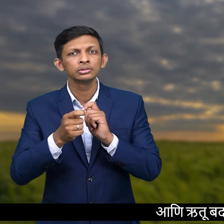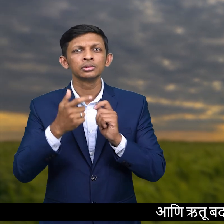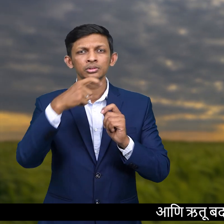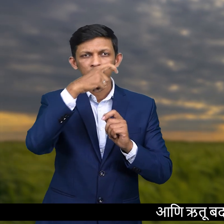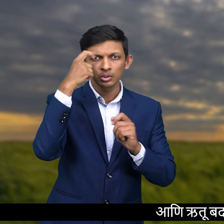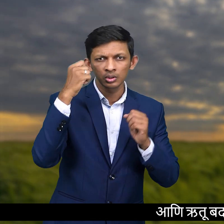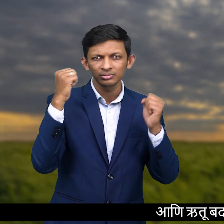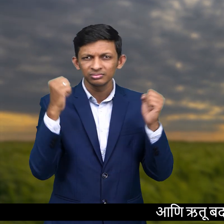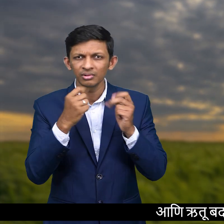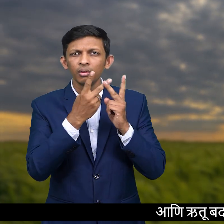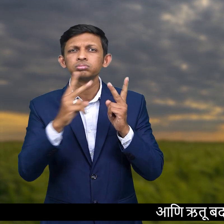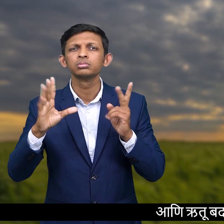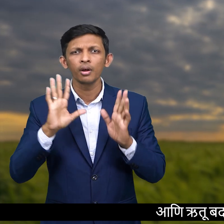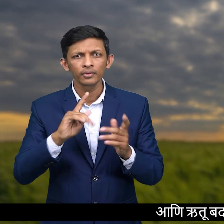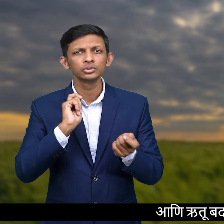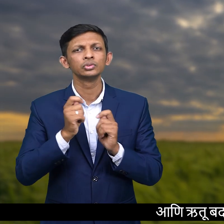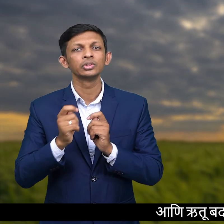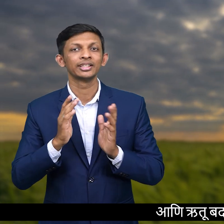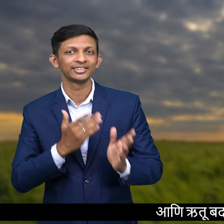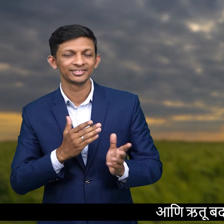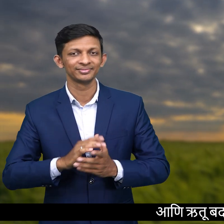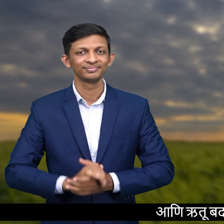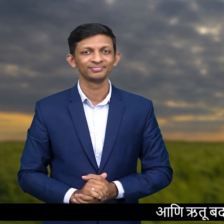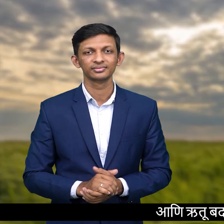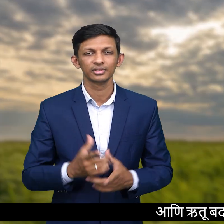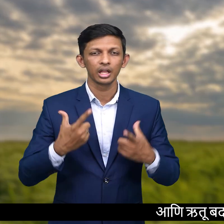बदलण्याचे एक कारण देखील आहे.